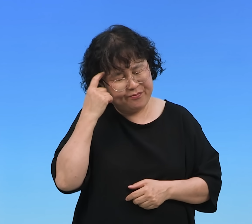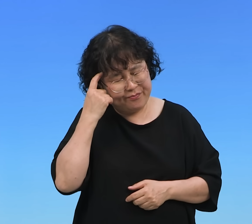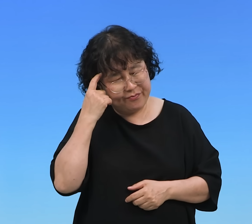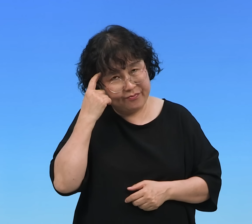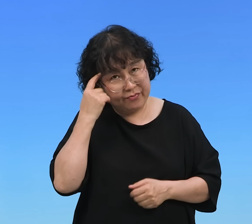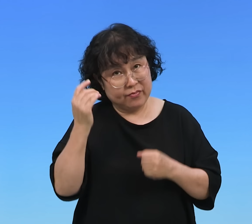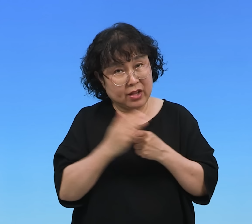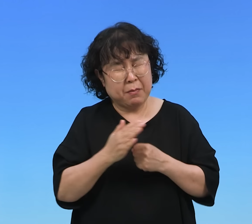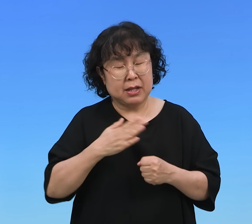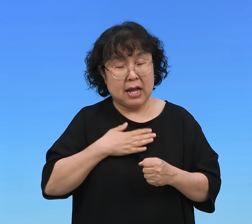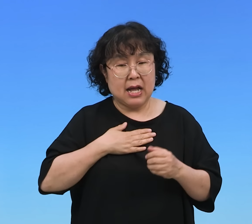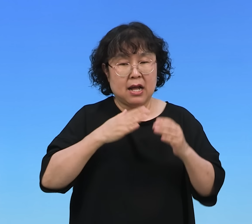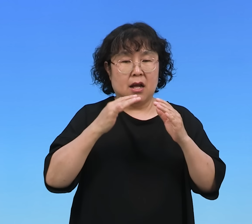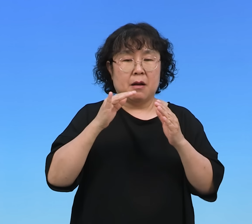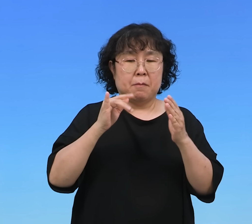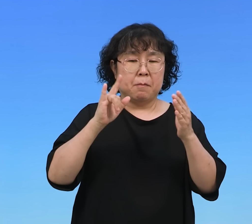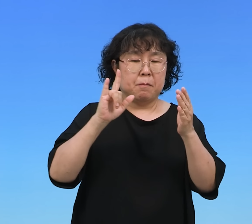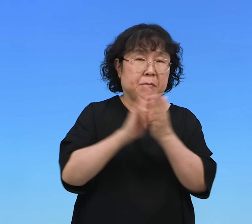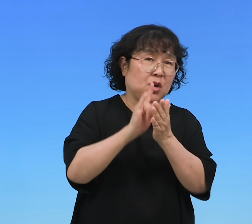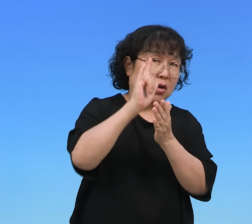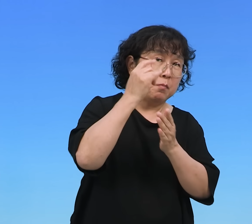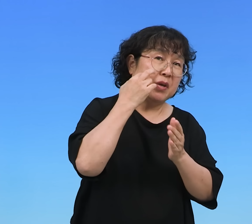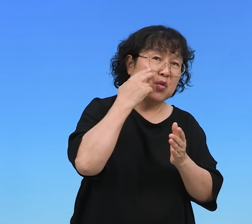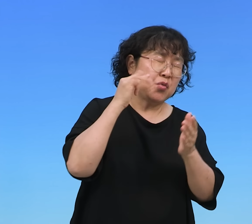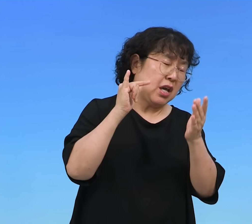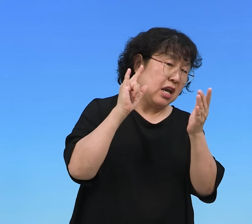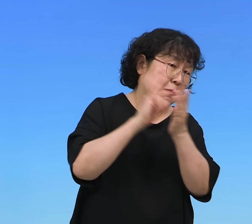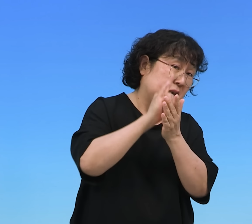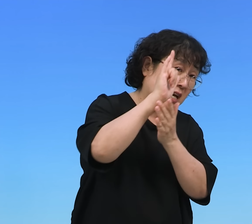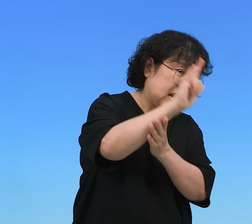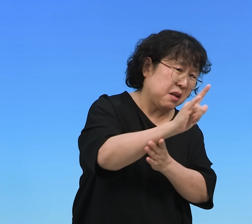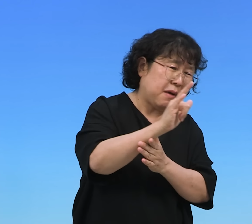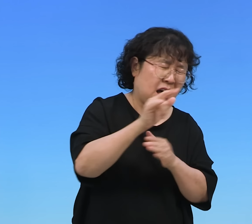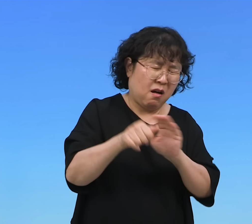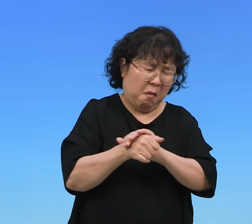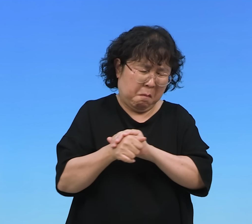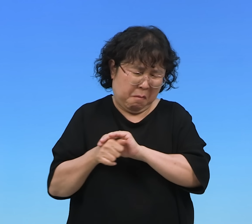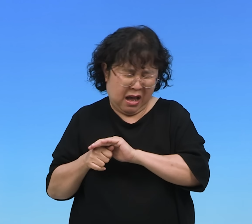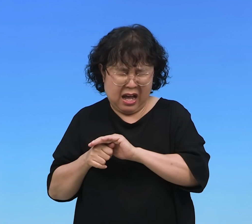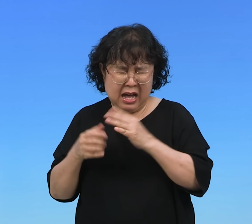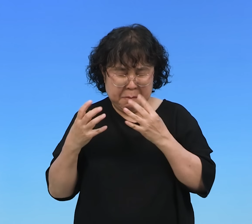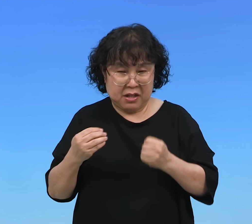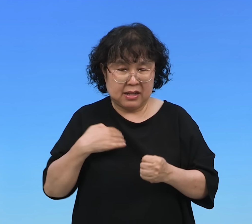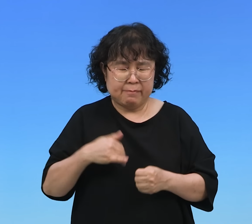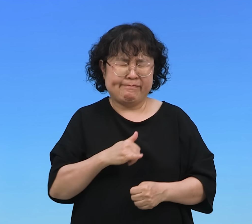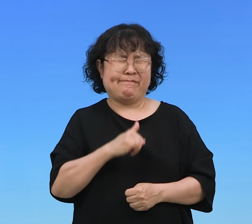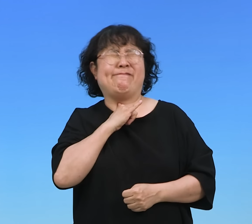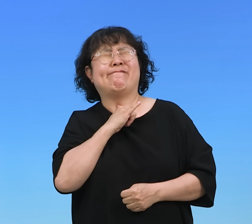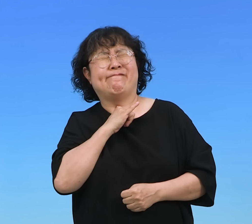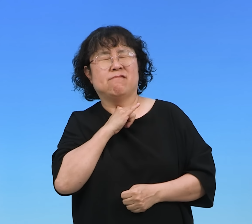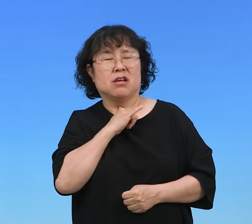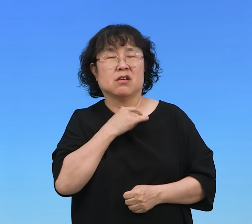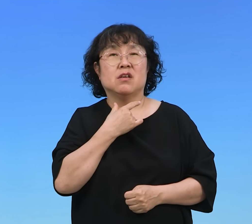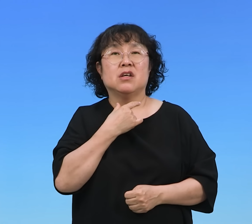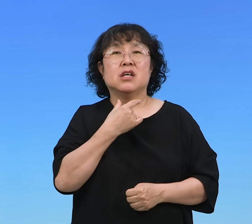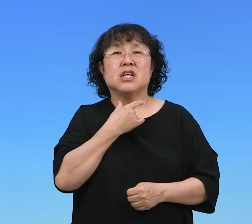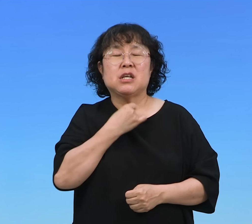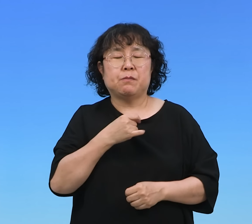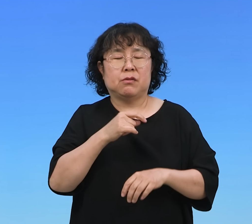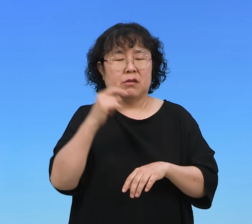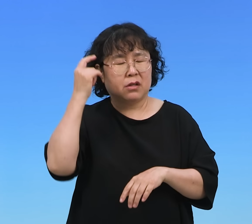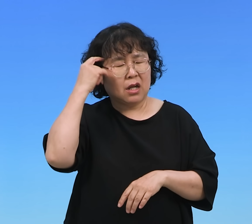처음에 이민 가가지고 너무나 열등감이 많아가지고요. 그래서 이제 죽어버려야 되겠다. 그래서 제가 막